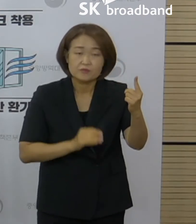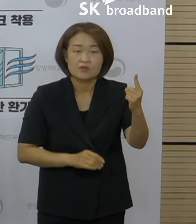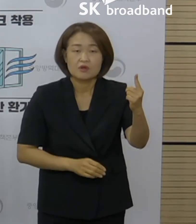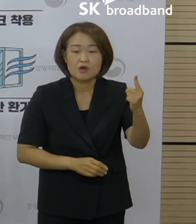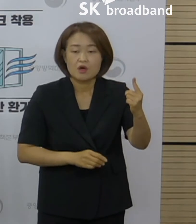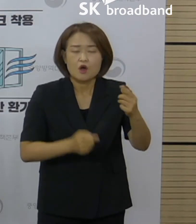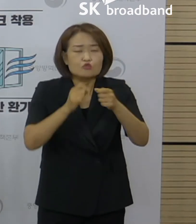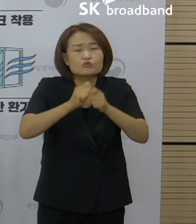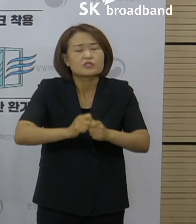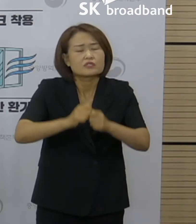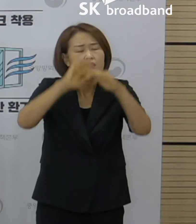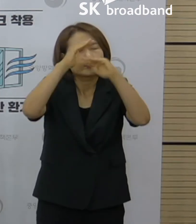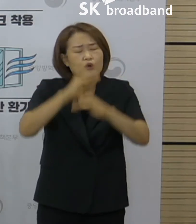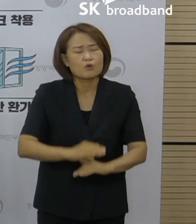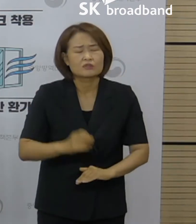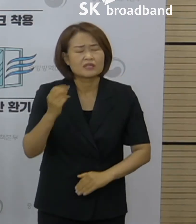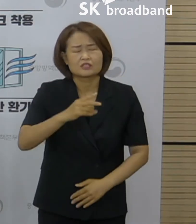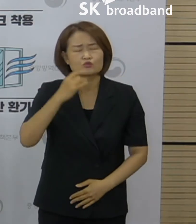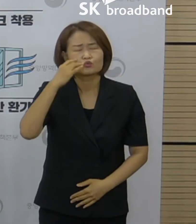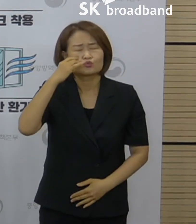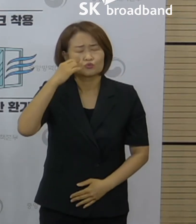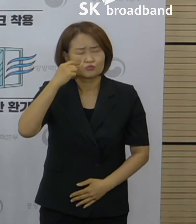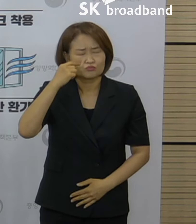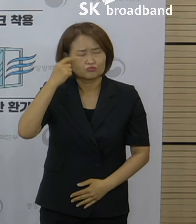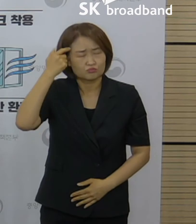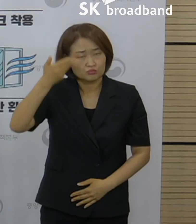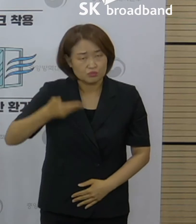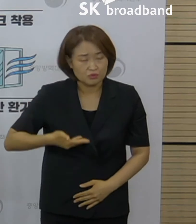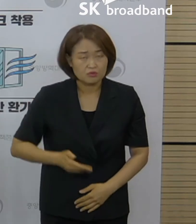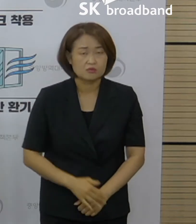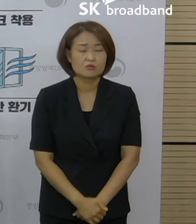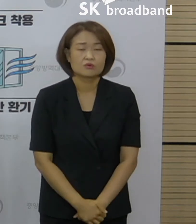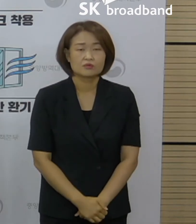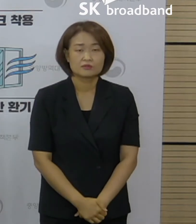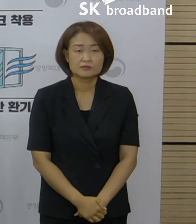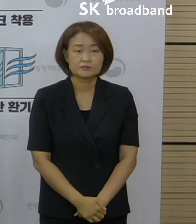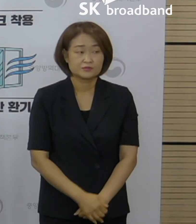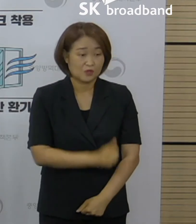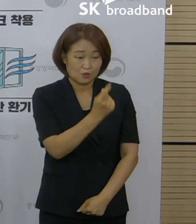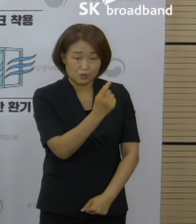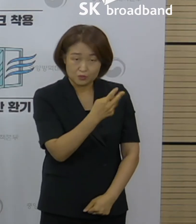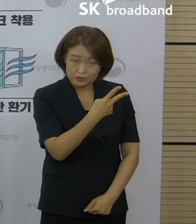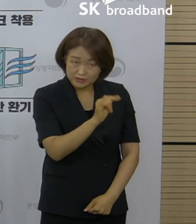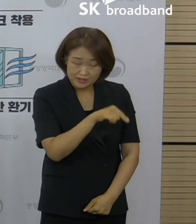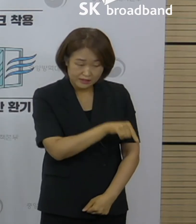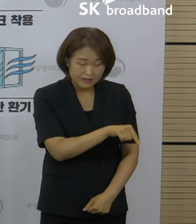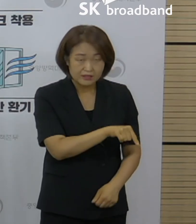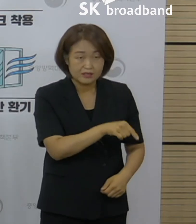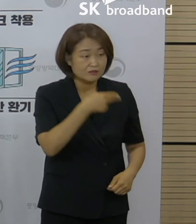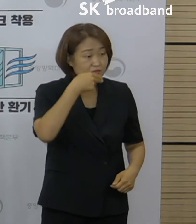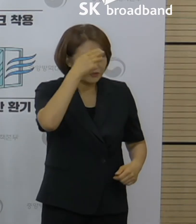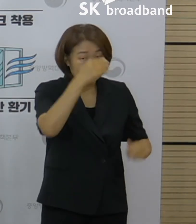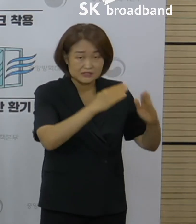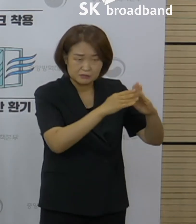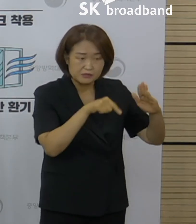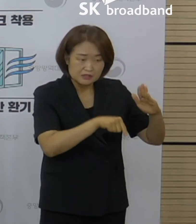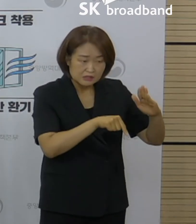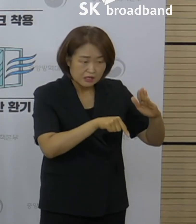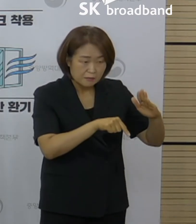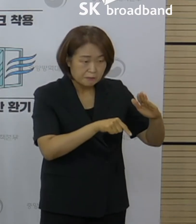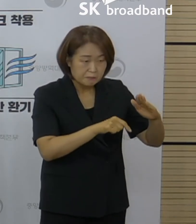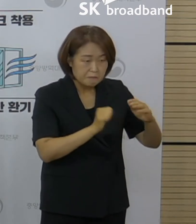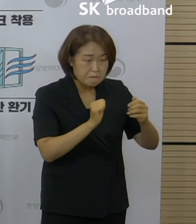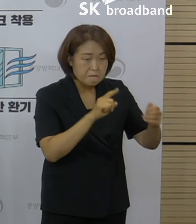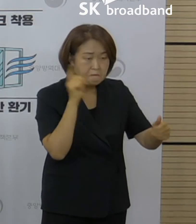등 구체적인 설명을 해달라는 질문이 있습니다. 더불어서 홍대 술집 확진자에게 델타 변이가